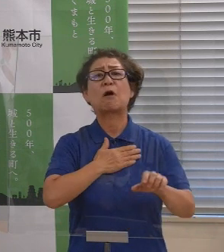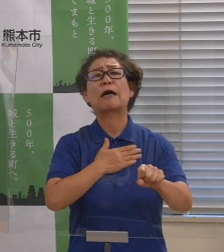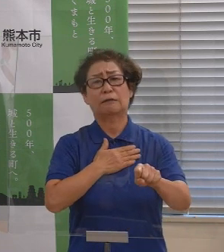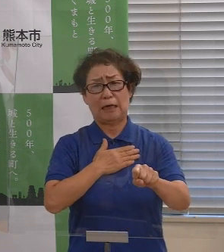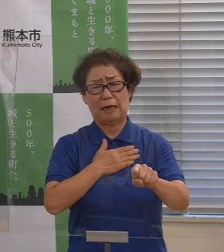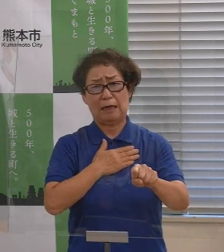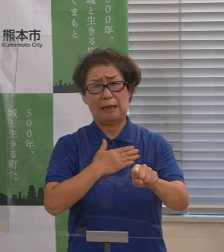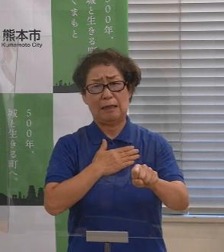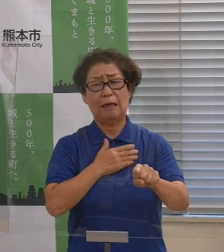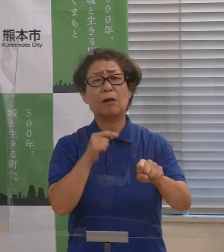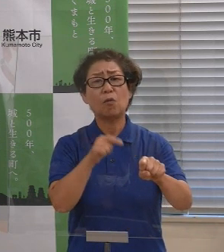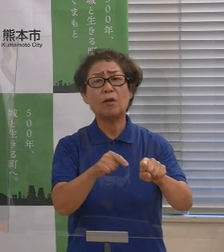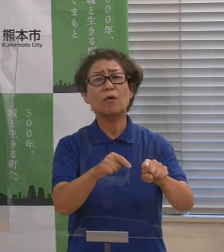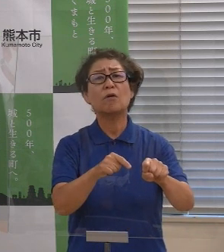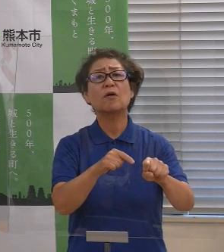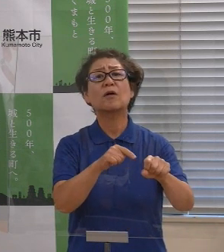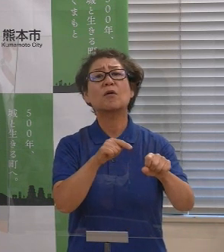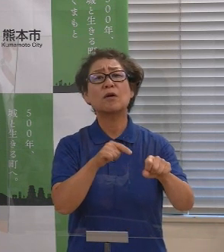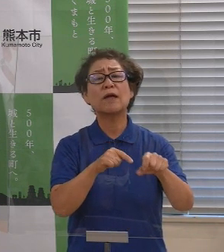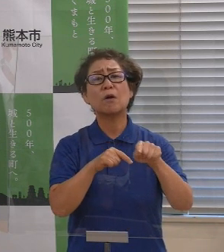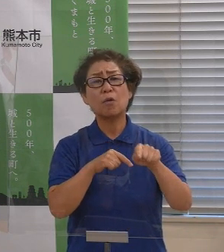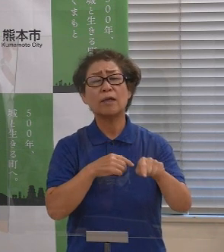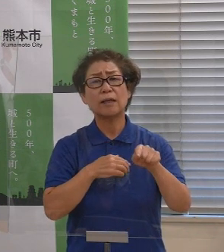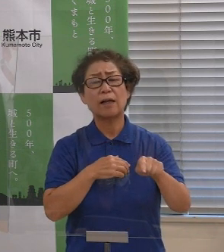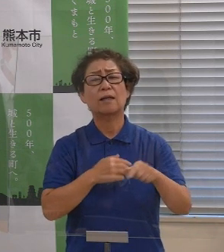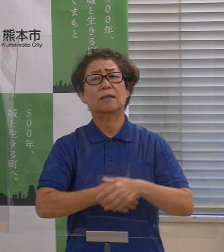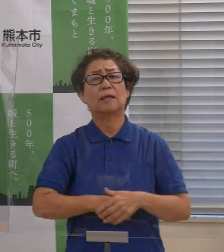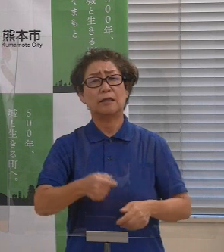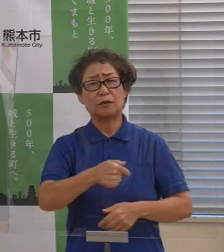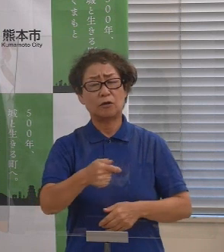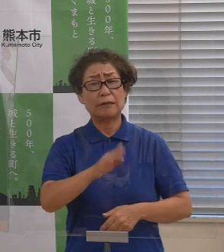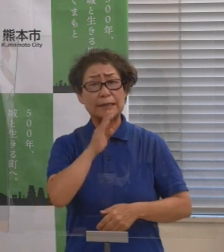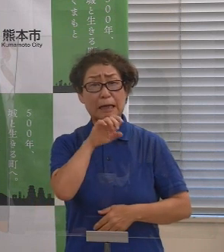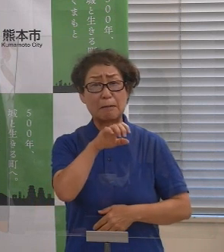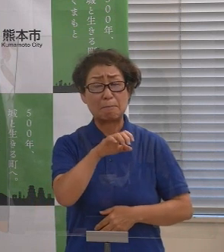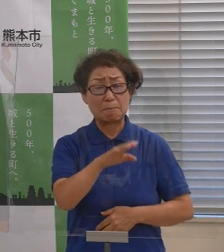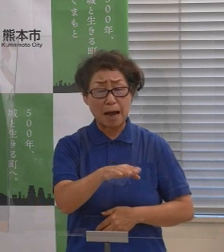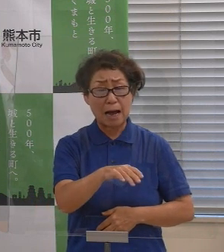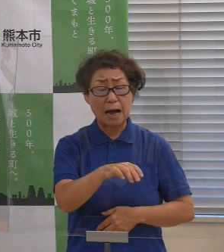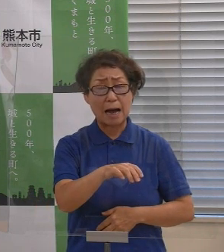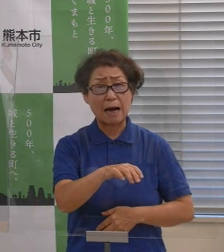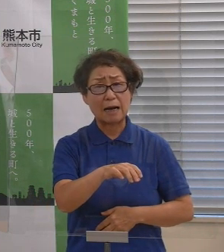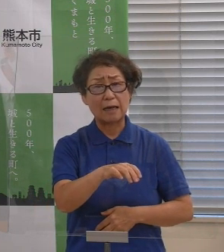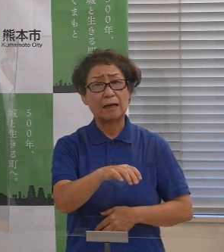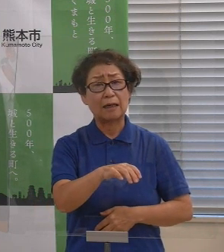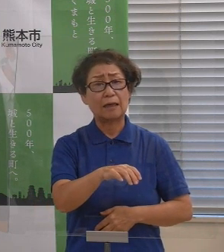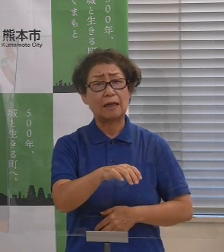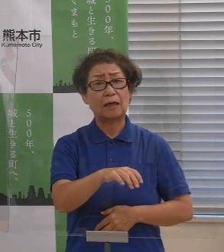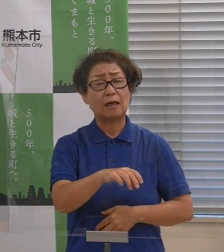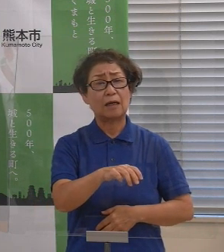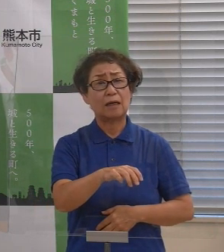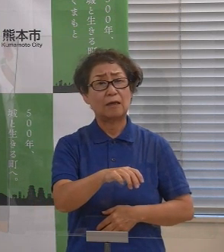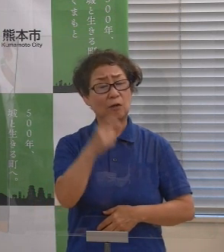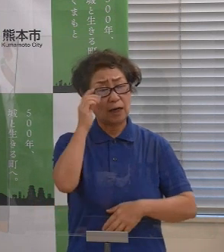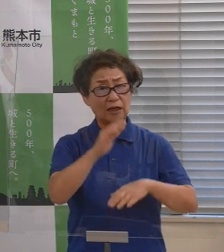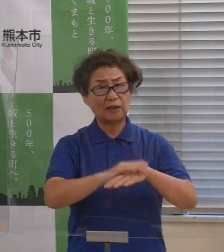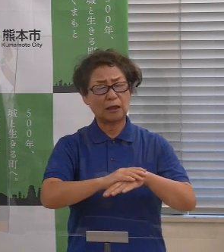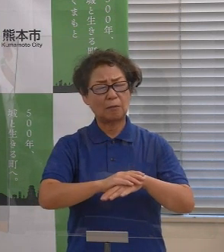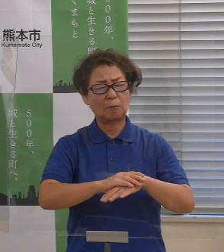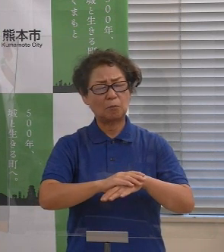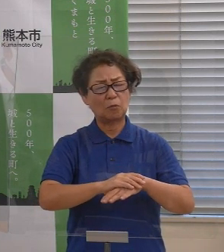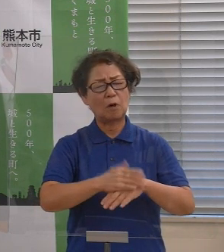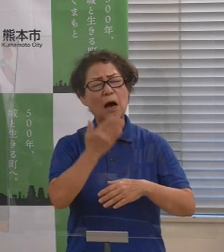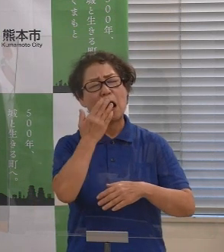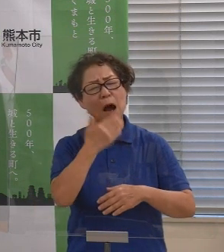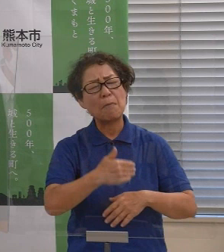ということで、まあ、この辺がですね、やはり非常に現場も認識がですね、甘かったという